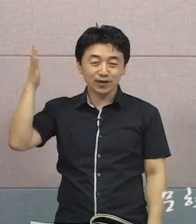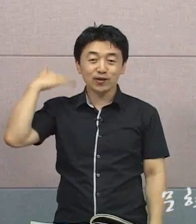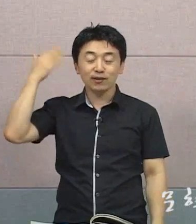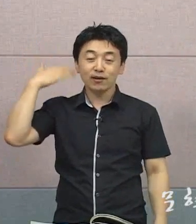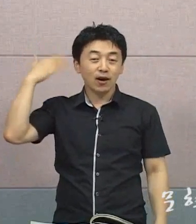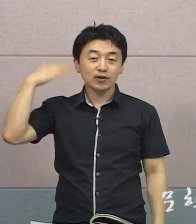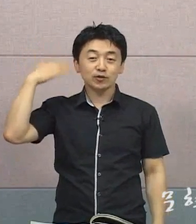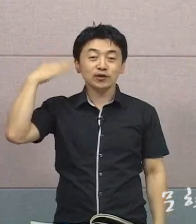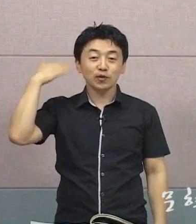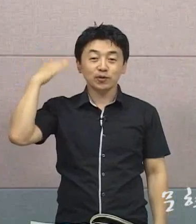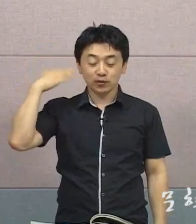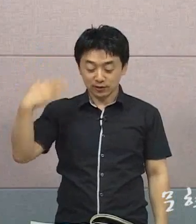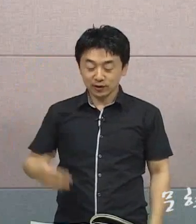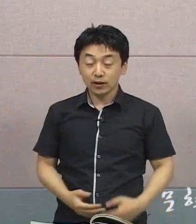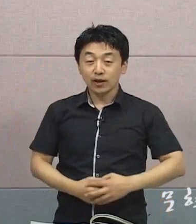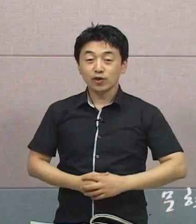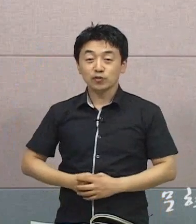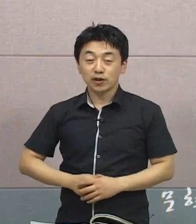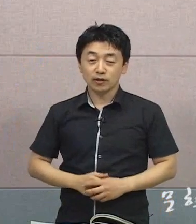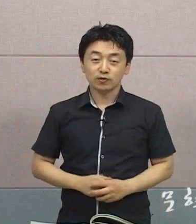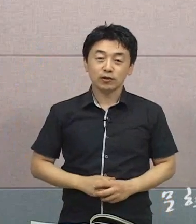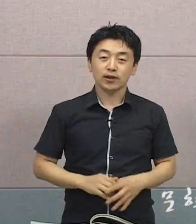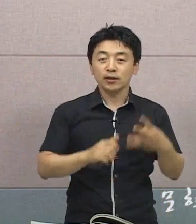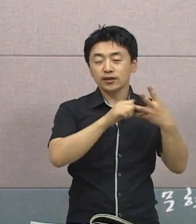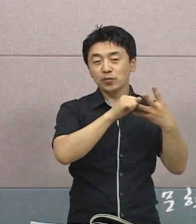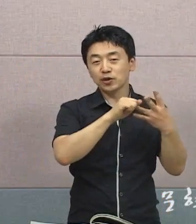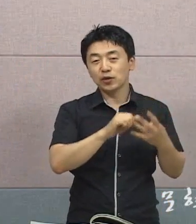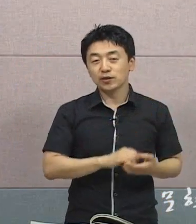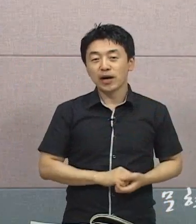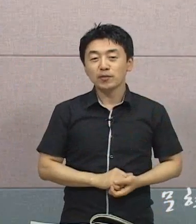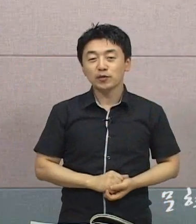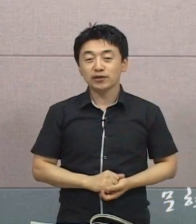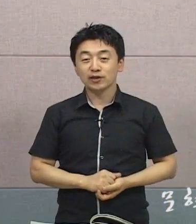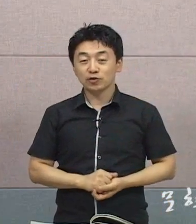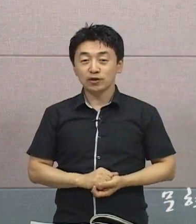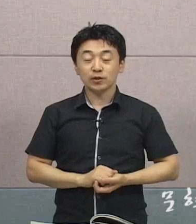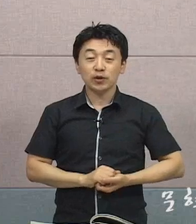예, 하나도 들은 게 없어. 그냥 이렇게 해주시면 될 것 같고요. 예, 세 번째 속하는 마임에 속하는 단어고요. 그냥 편하게,